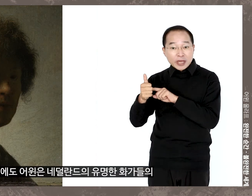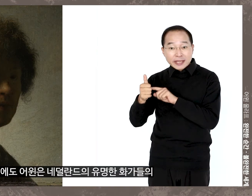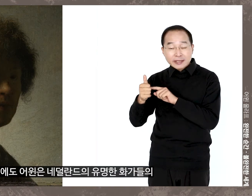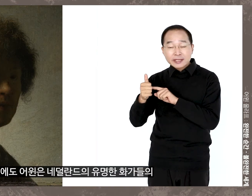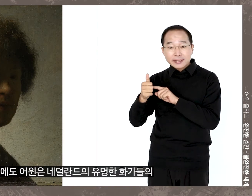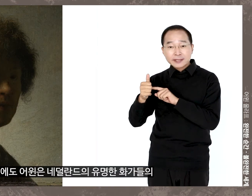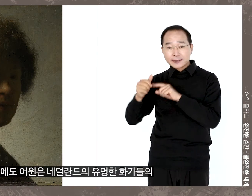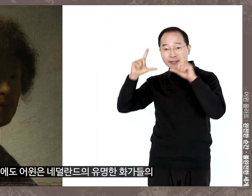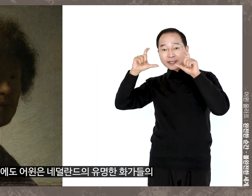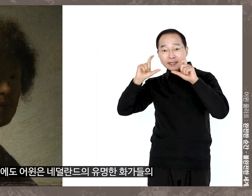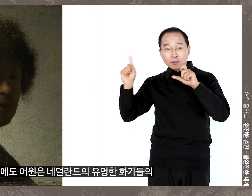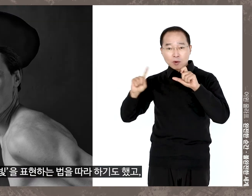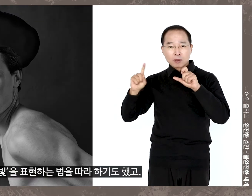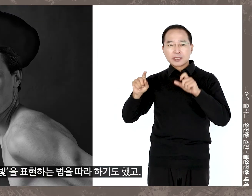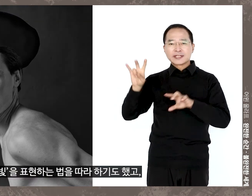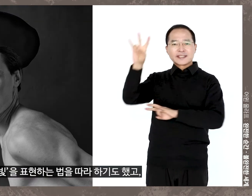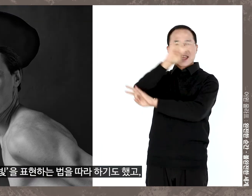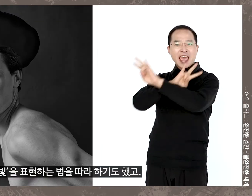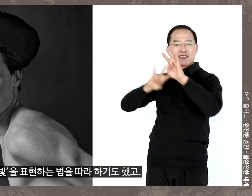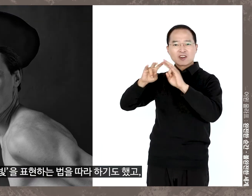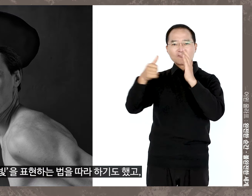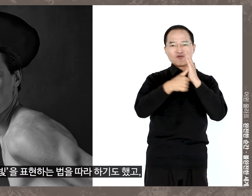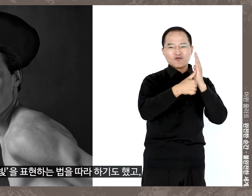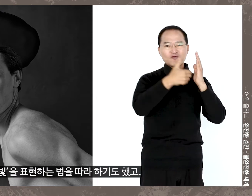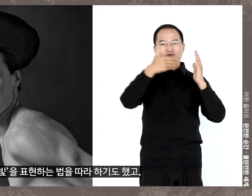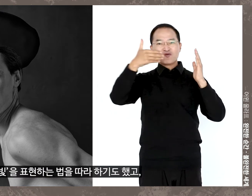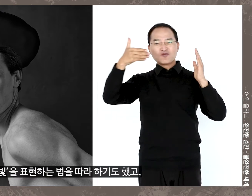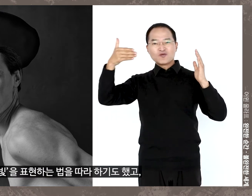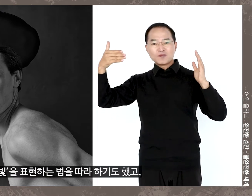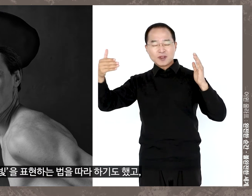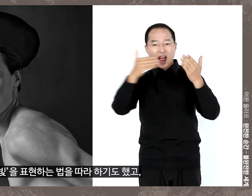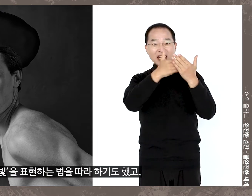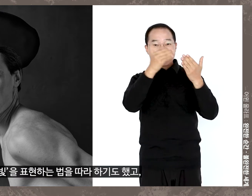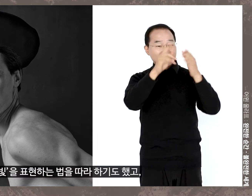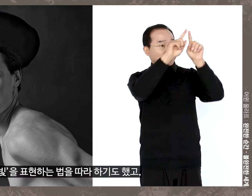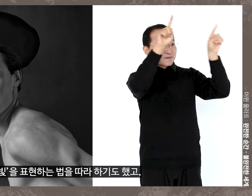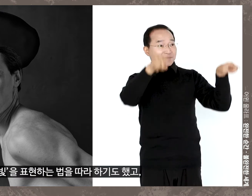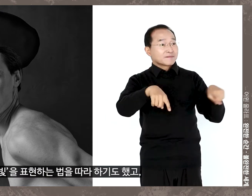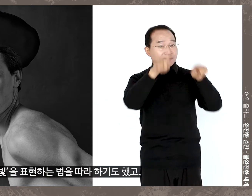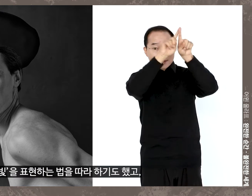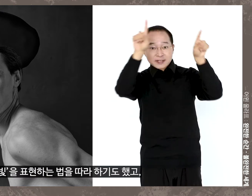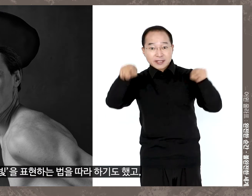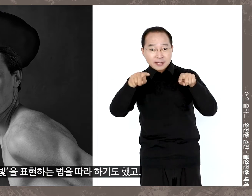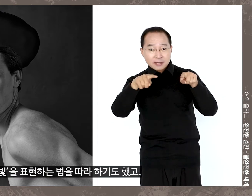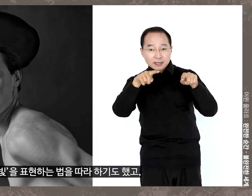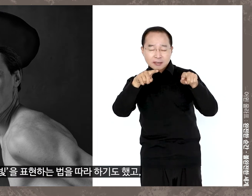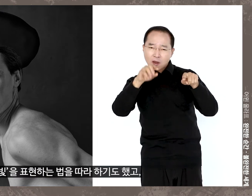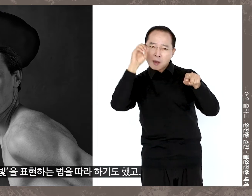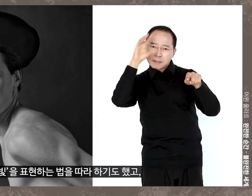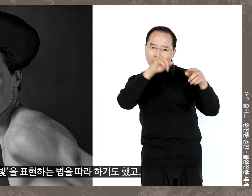네덜란드의 유명한 화가들의 빛을 표현한 법을 따라하기도 했고